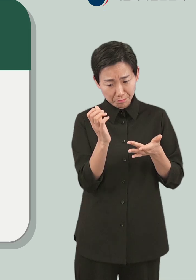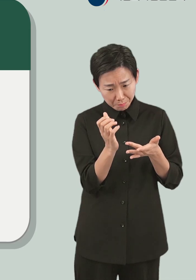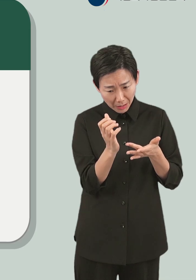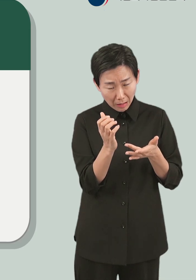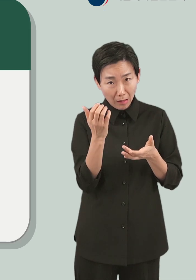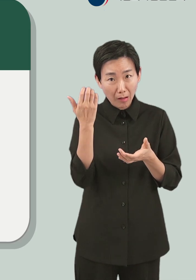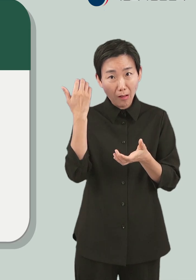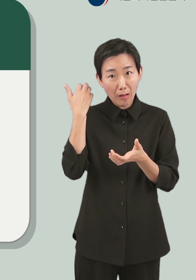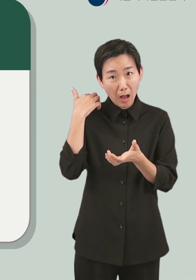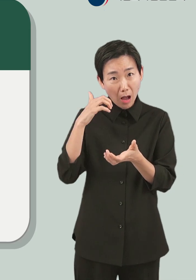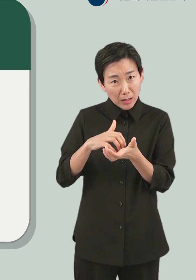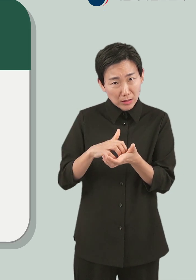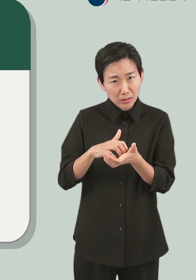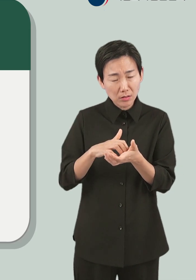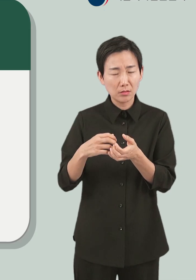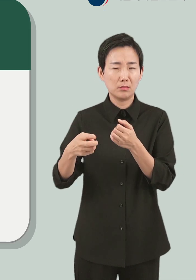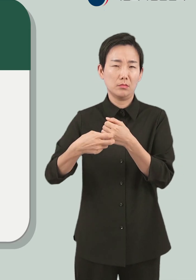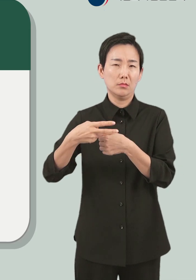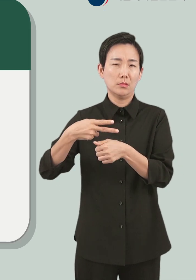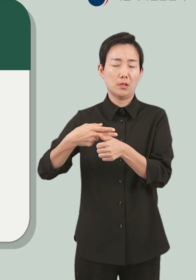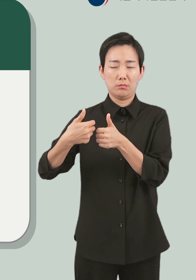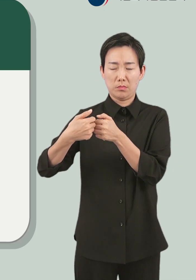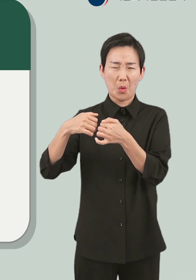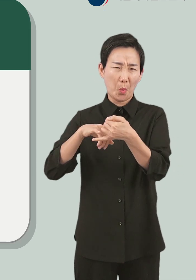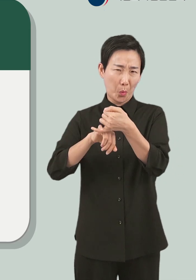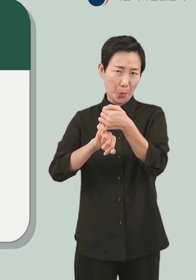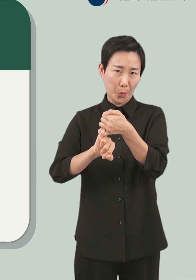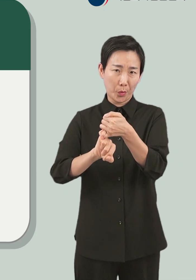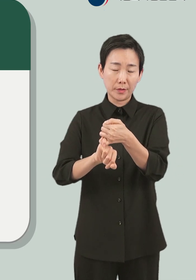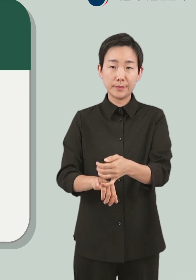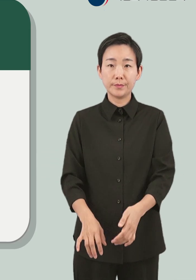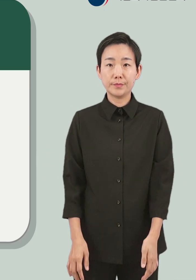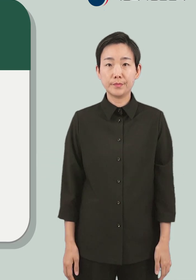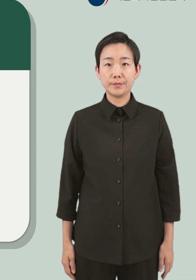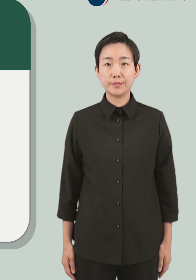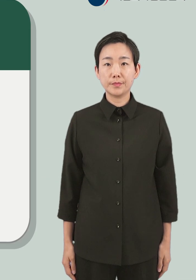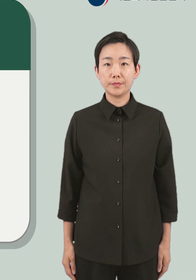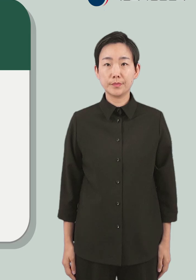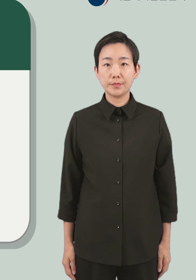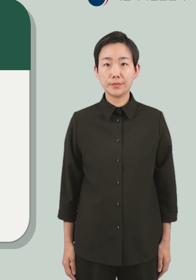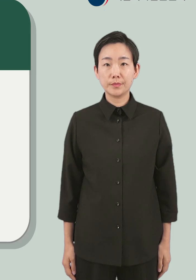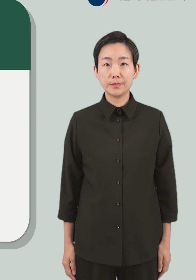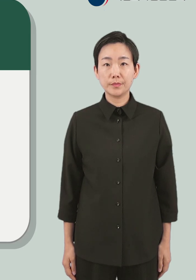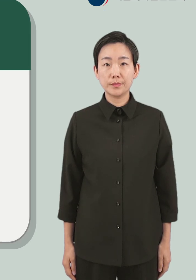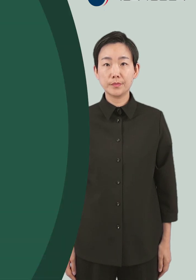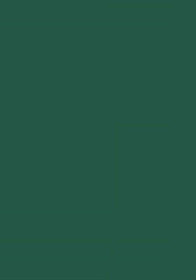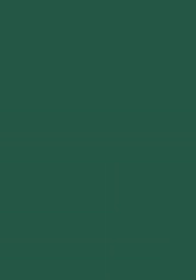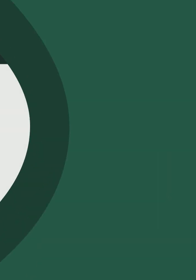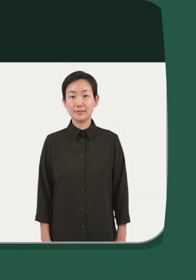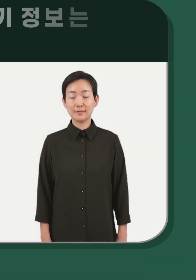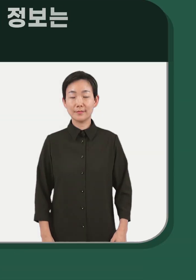재측정하였으나 여전히 혈당 측정 결과가 일치하지 않을 경우 의료진과 상의하십시오.